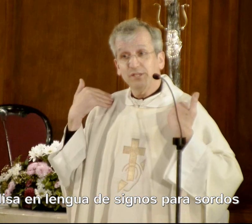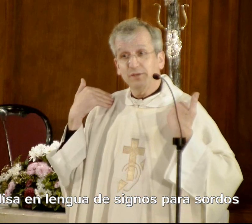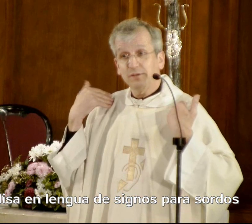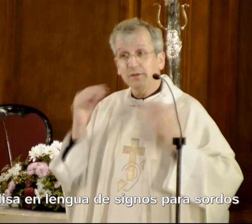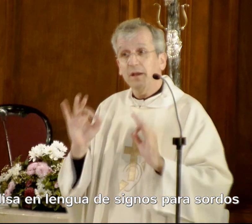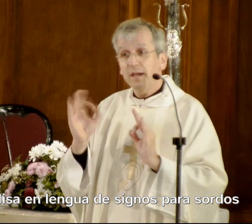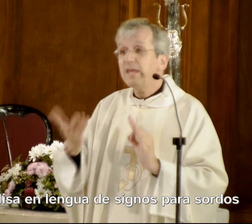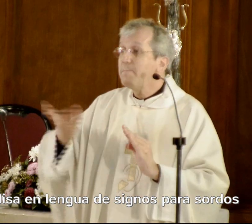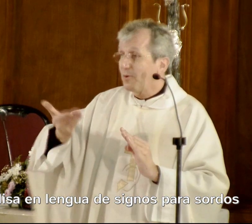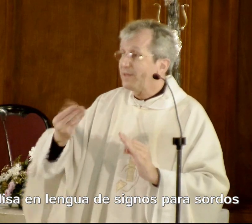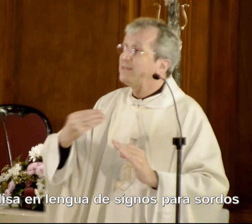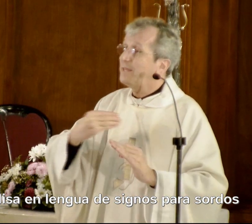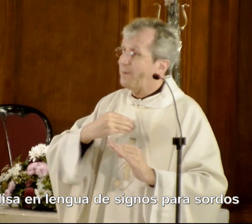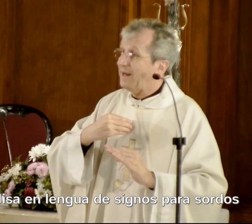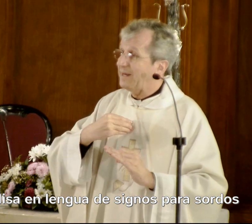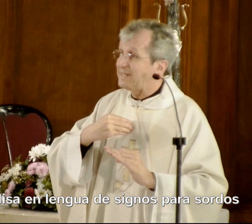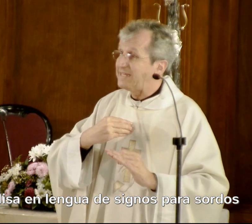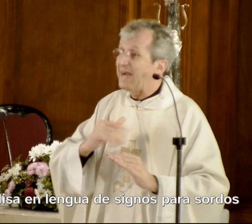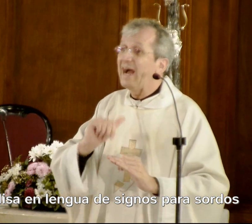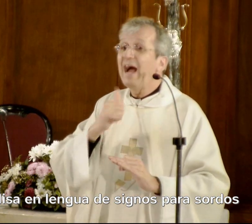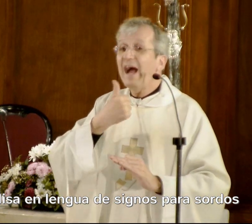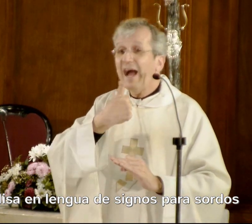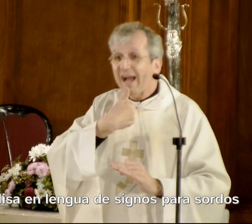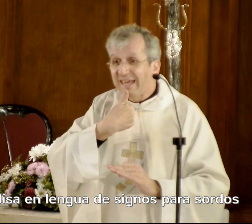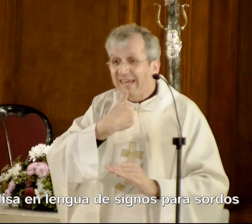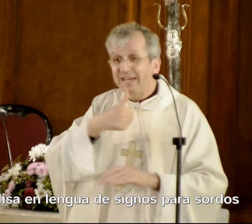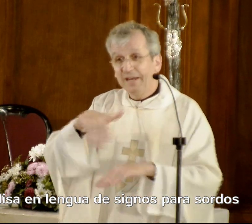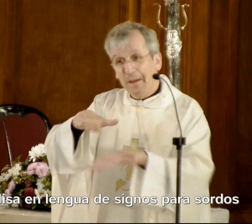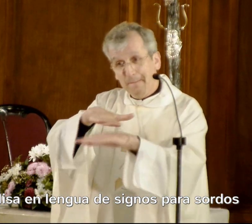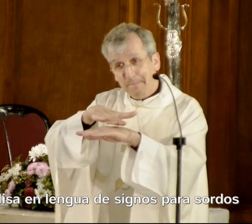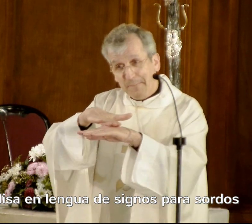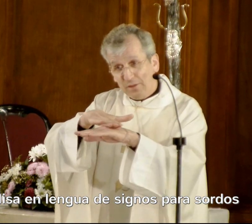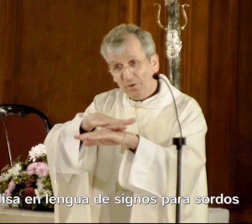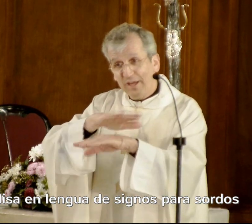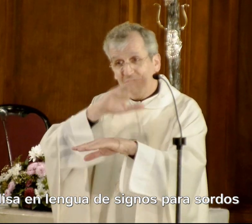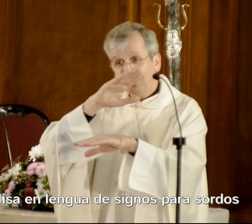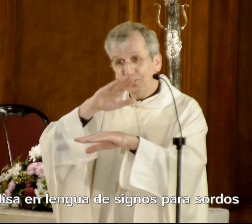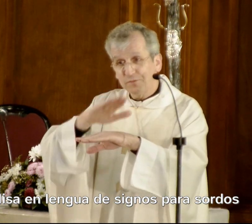misión importante para la Iglesia: a quien perdonéis los